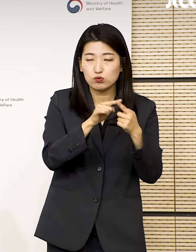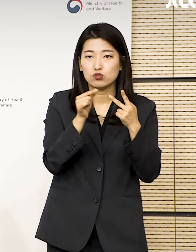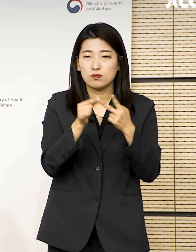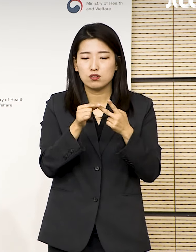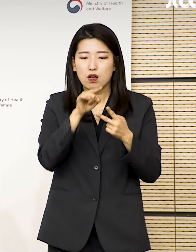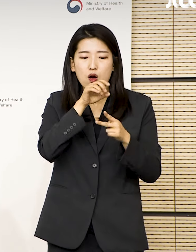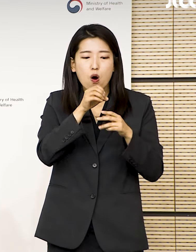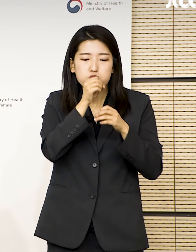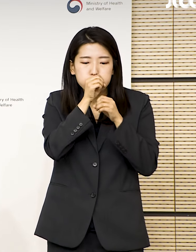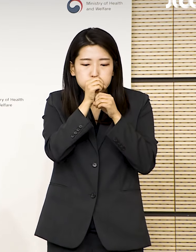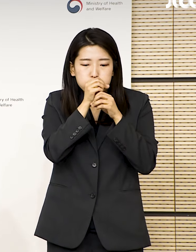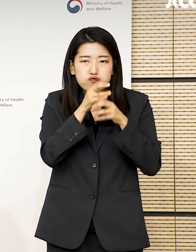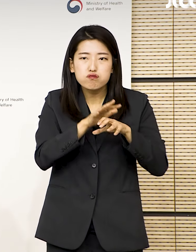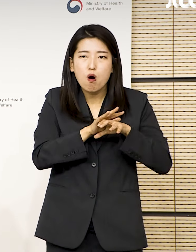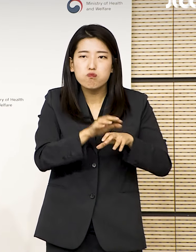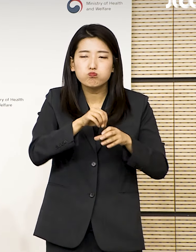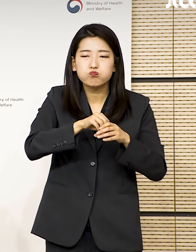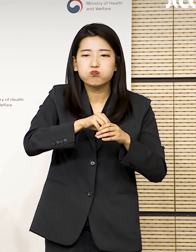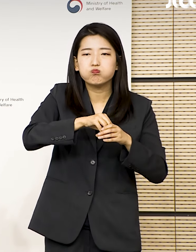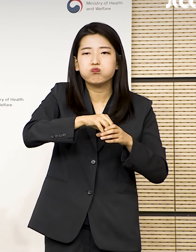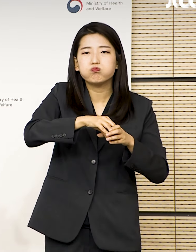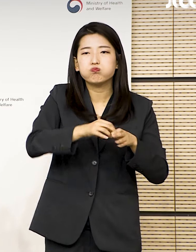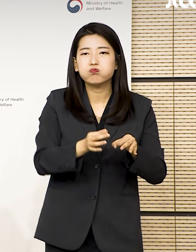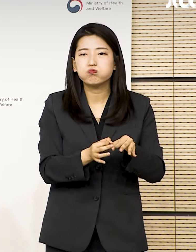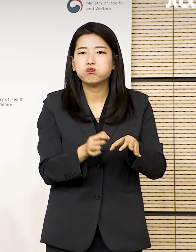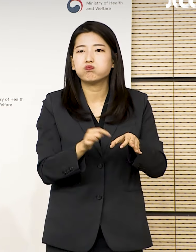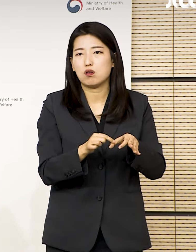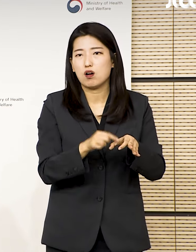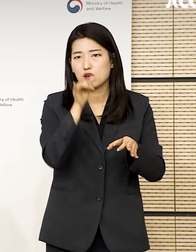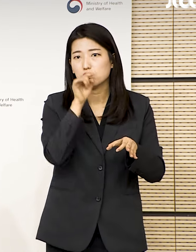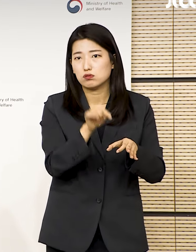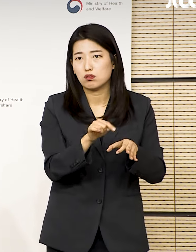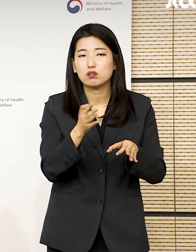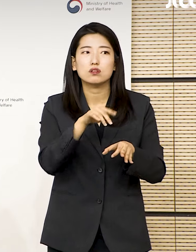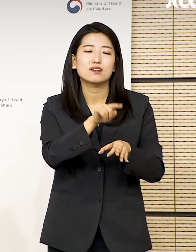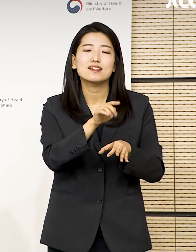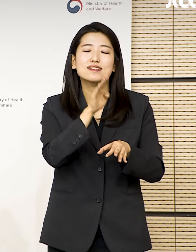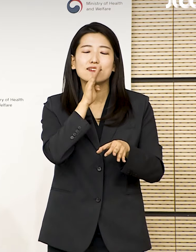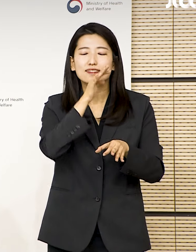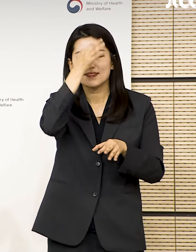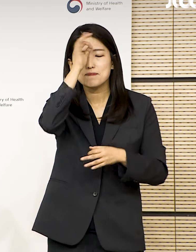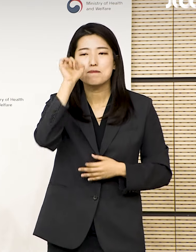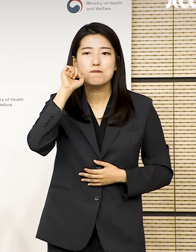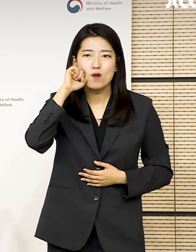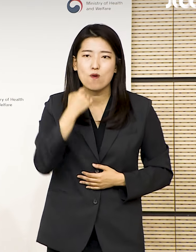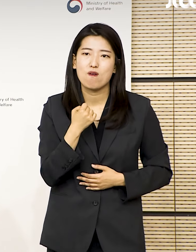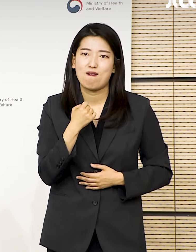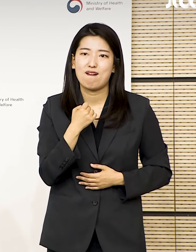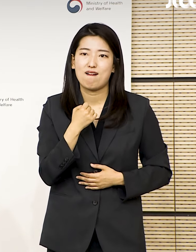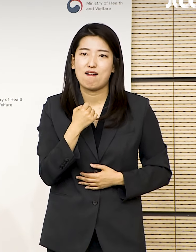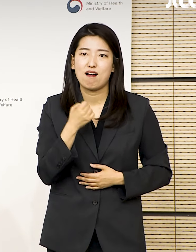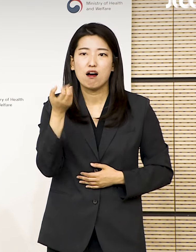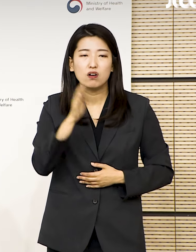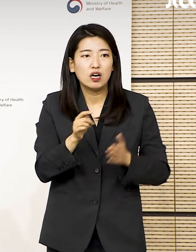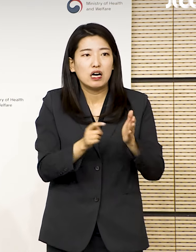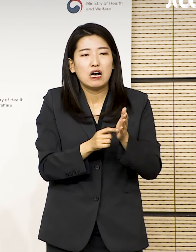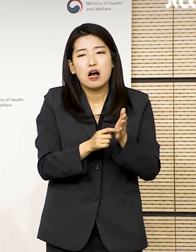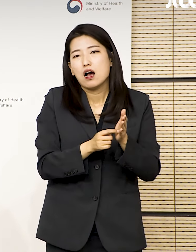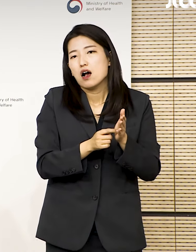뚫어주는 시술로 응급과 당직 시술이고 업 가 높은 대표적인 계의